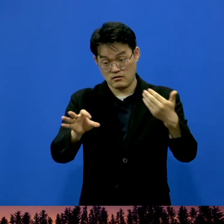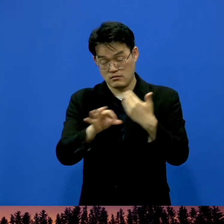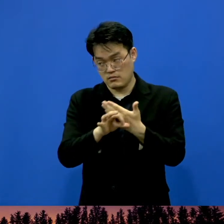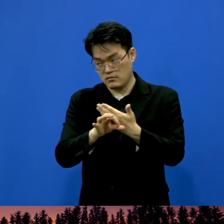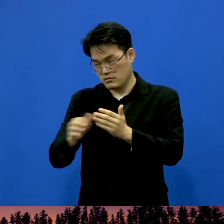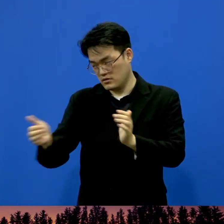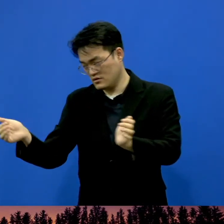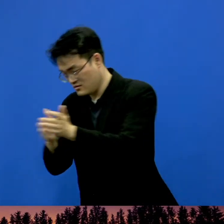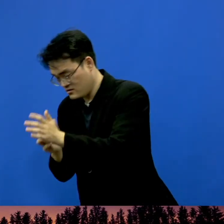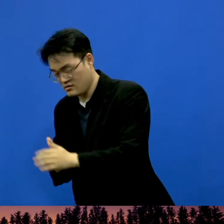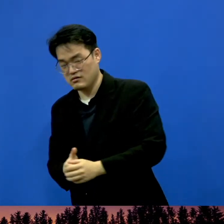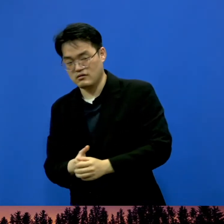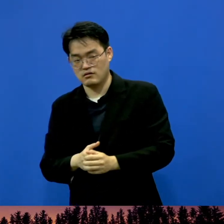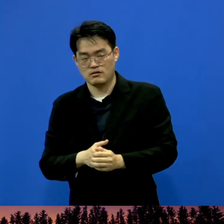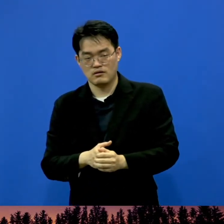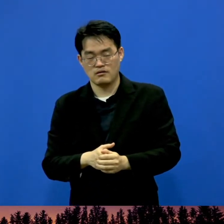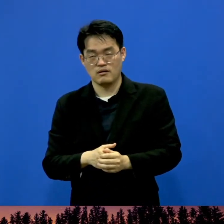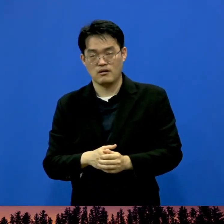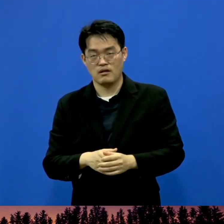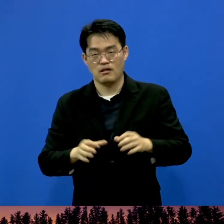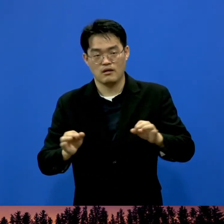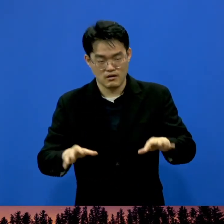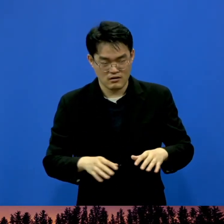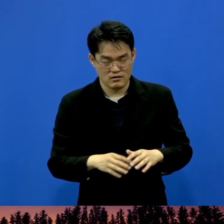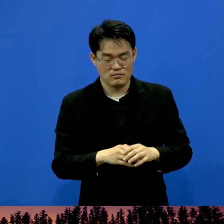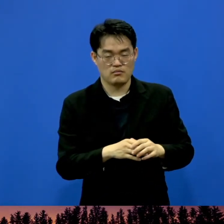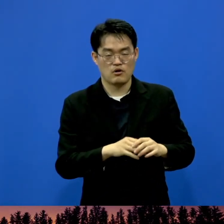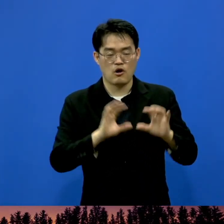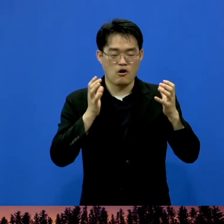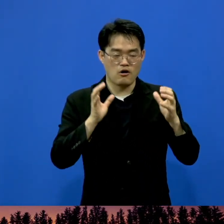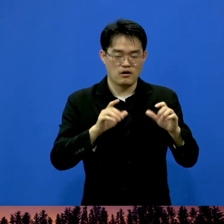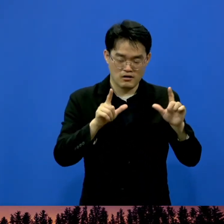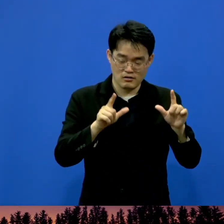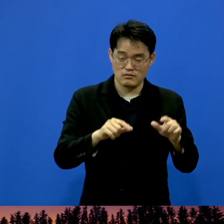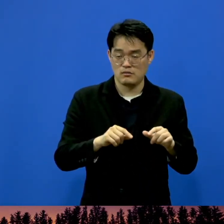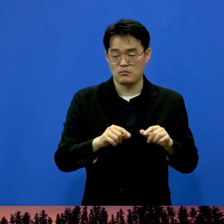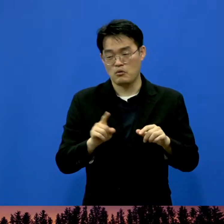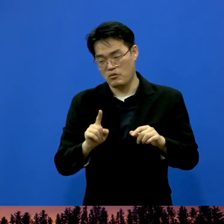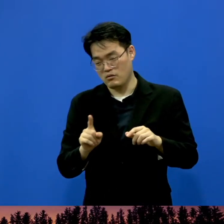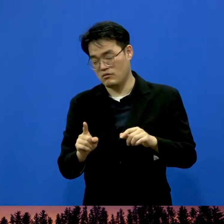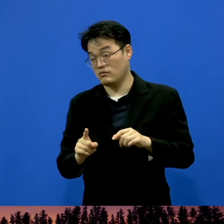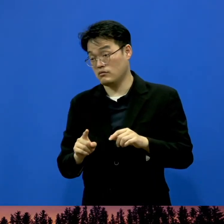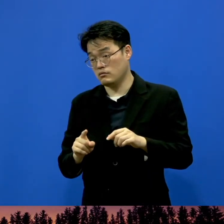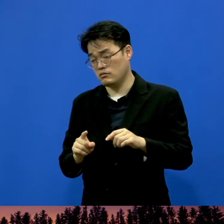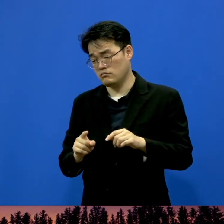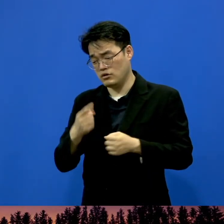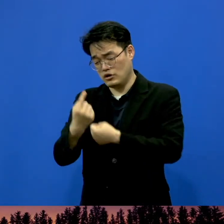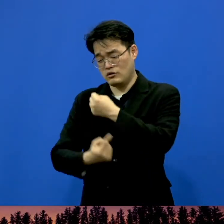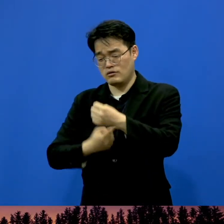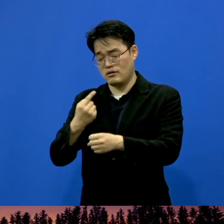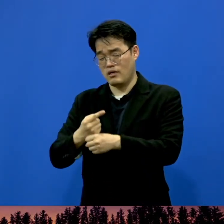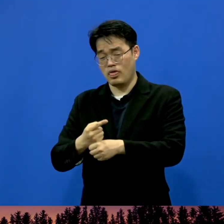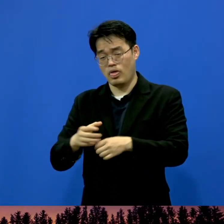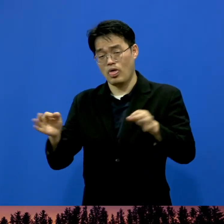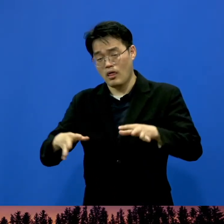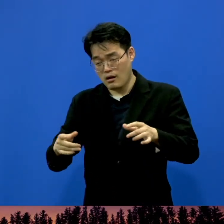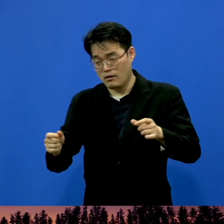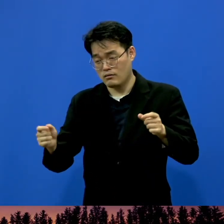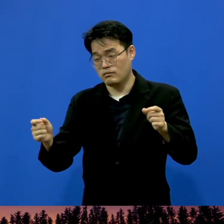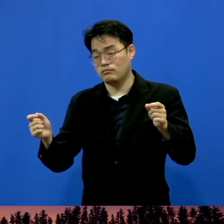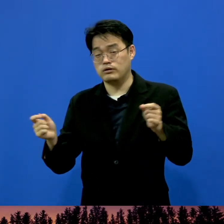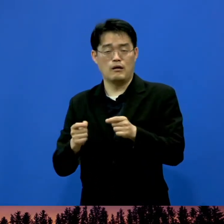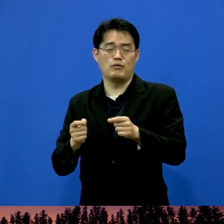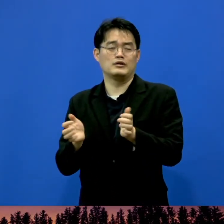끝나요. 금방 이제 한 해가 1년이 얼마나 짧은지 몰라요. 그죠? 그리고 우리의 인생이